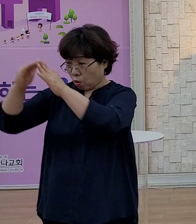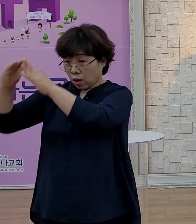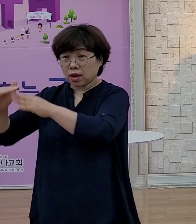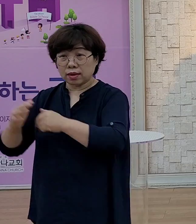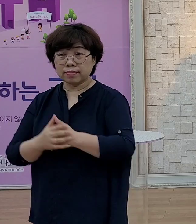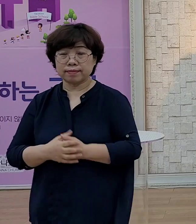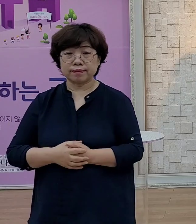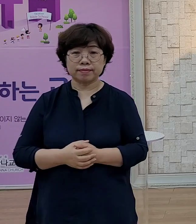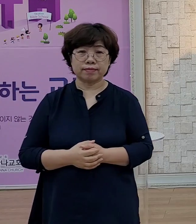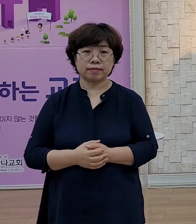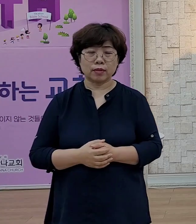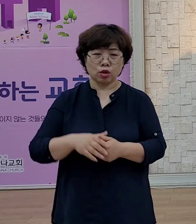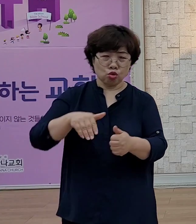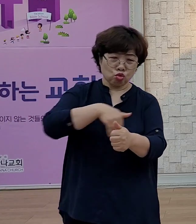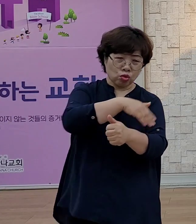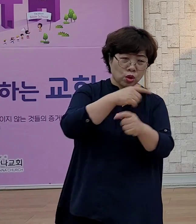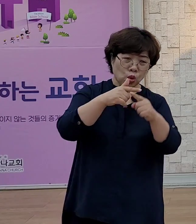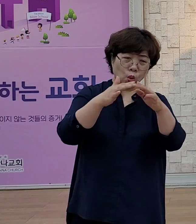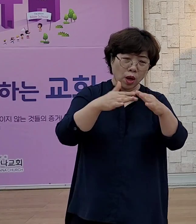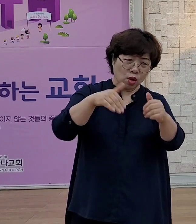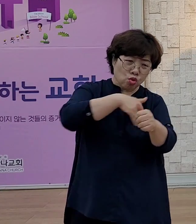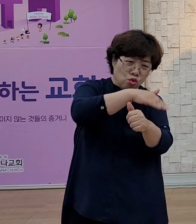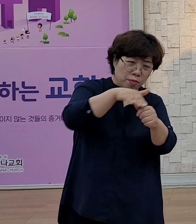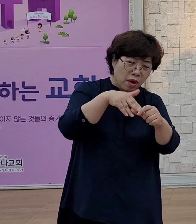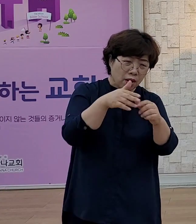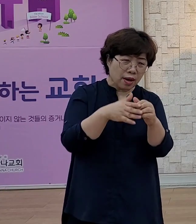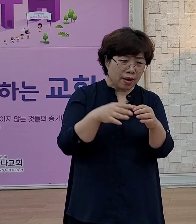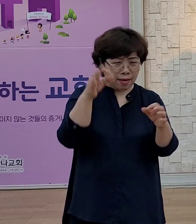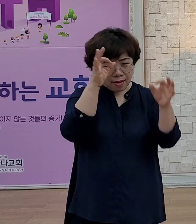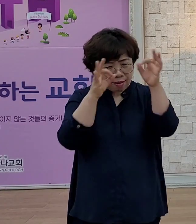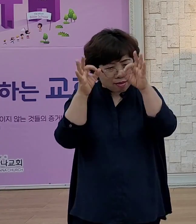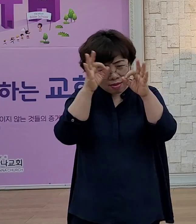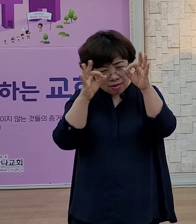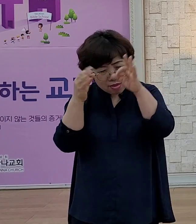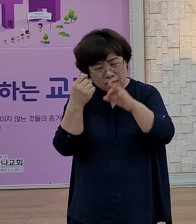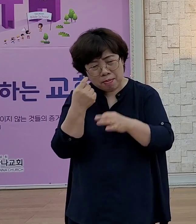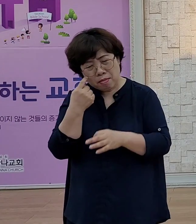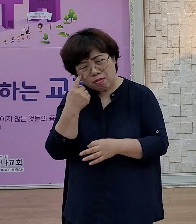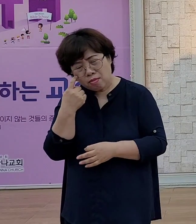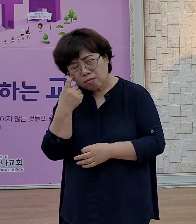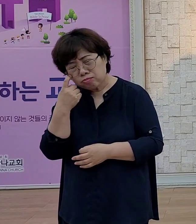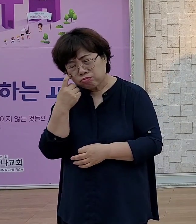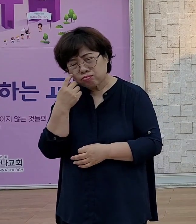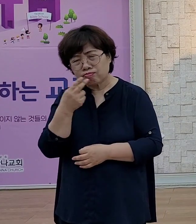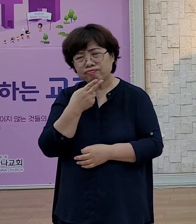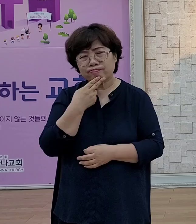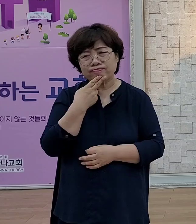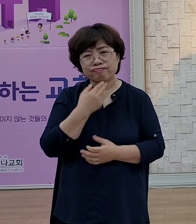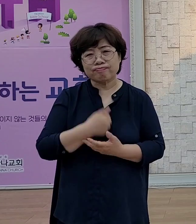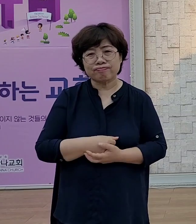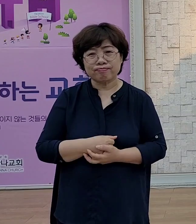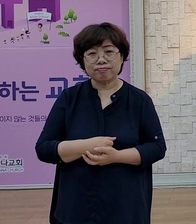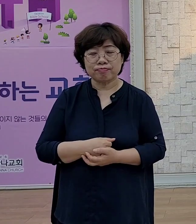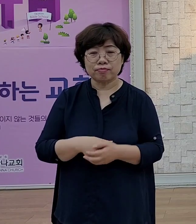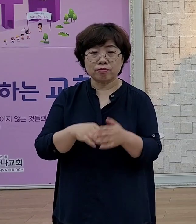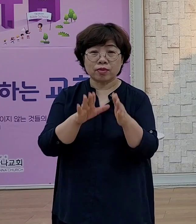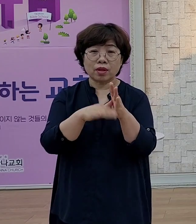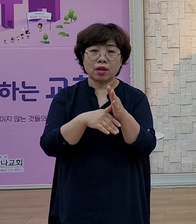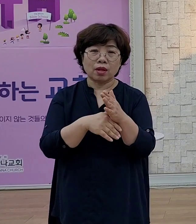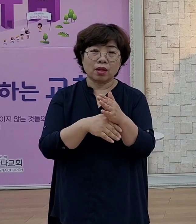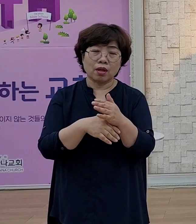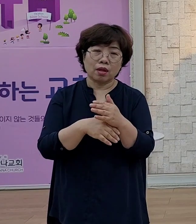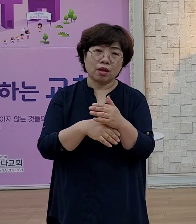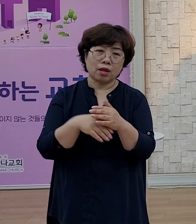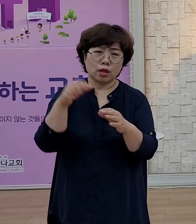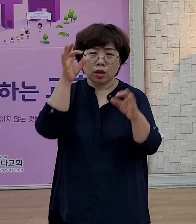그래서 이 주변에 저희가 머무려고, 교회 근처에 있으려고 그렇게 노력을 했는데 그 당시에 도저히